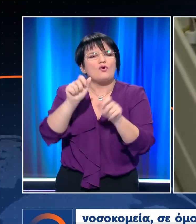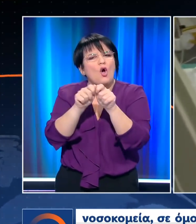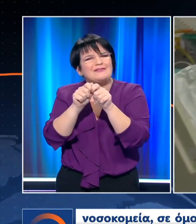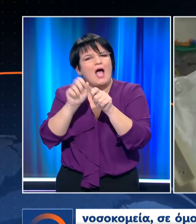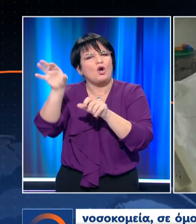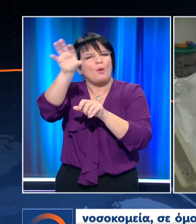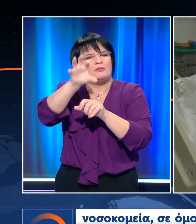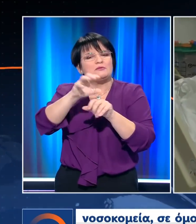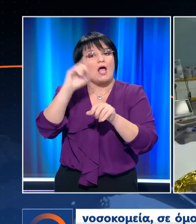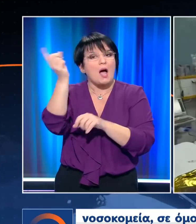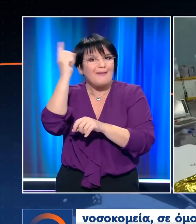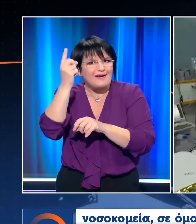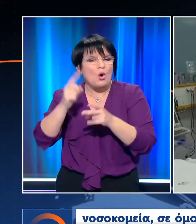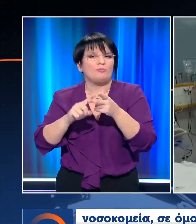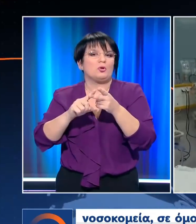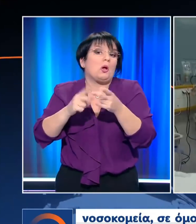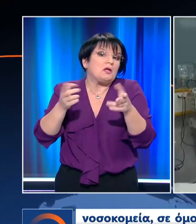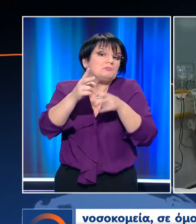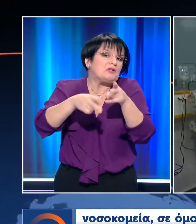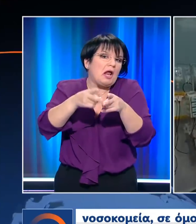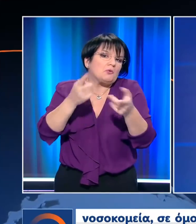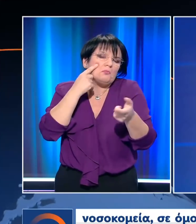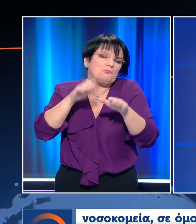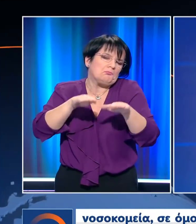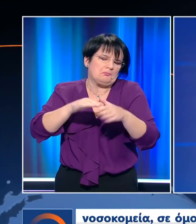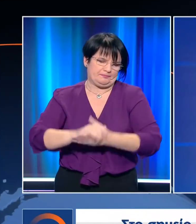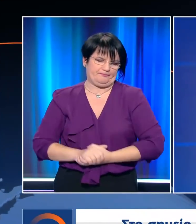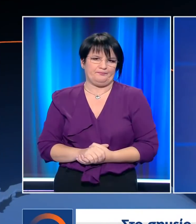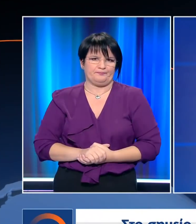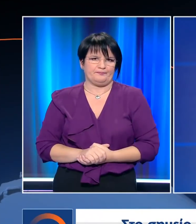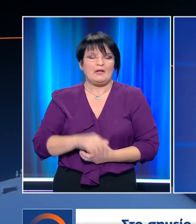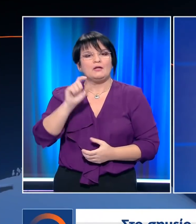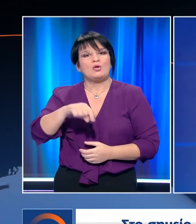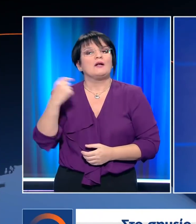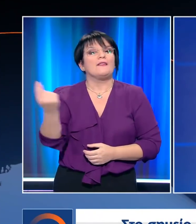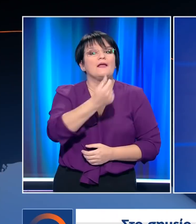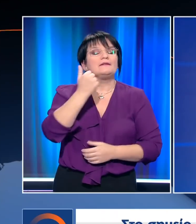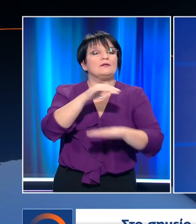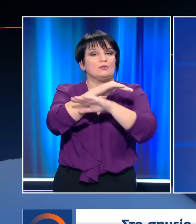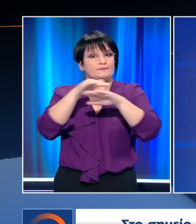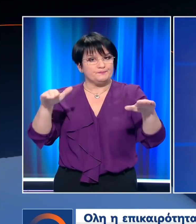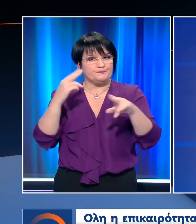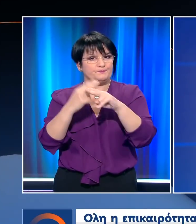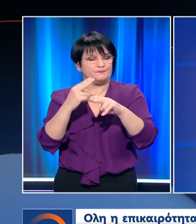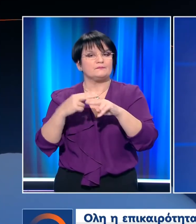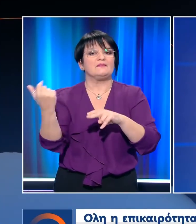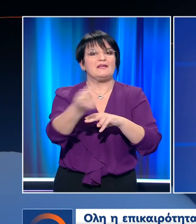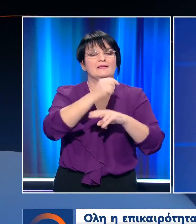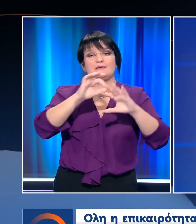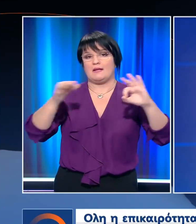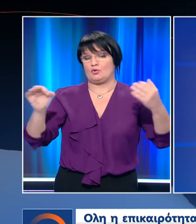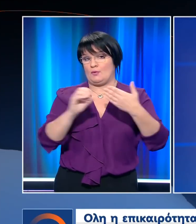με αεροδιακομιδή ή ακόμα και μετακίνηση ασθενών με τρένο. Στο σημείο αυτό το δελτίο μας ολοκληρώθηκε. Όλη η